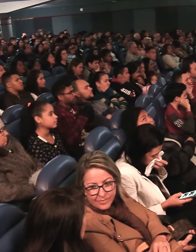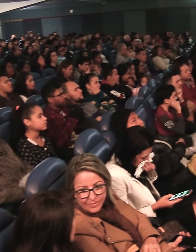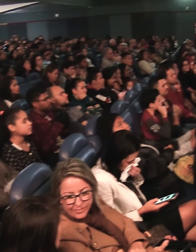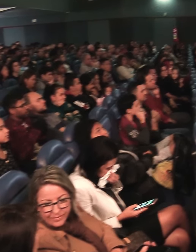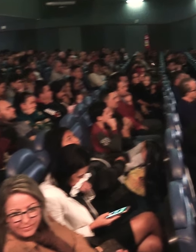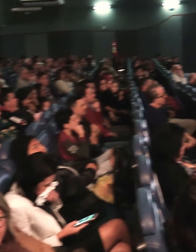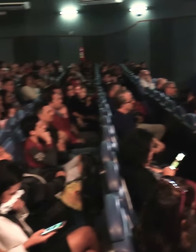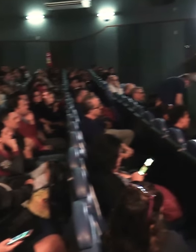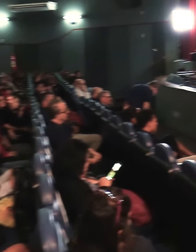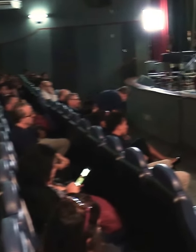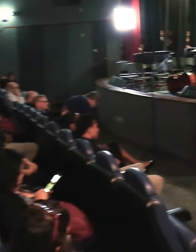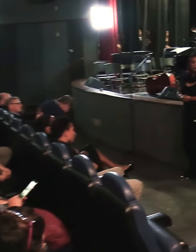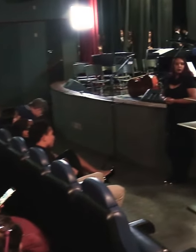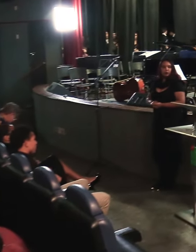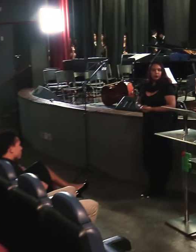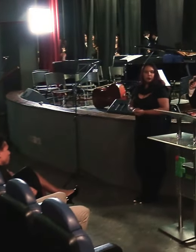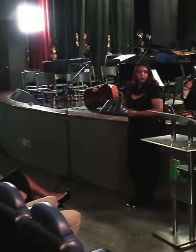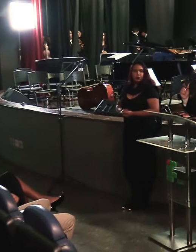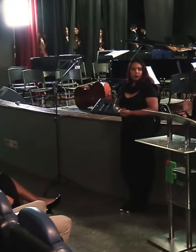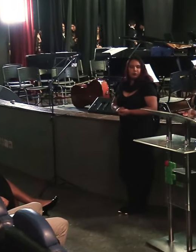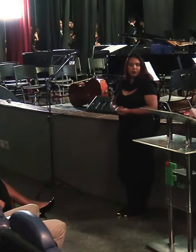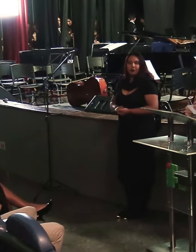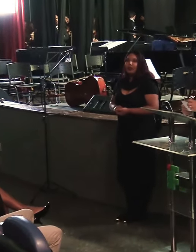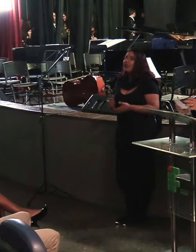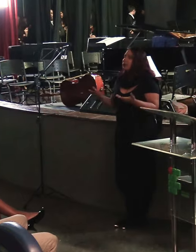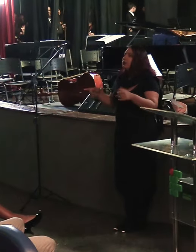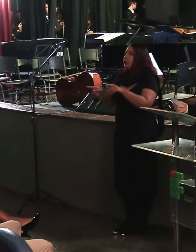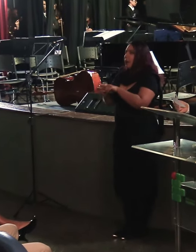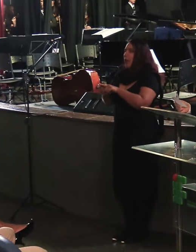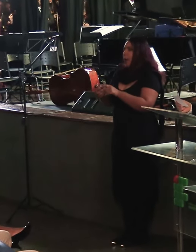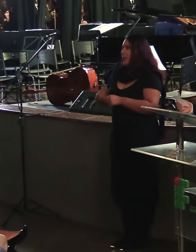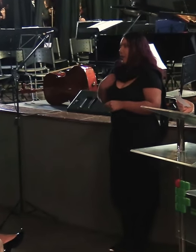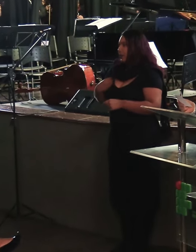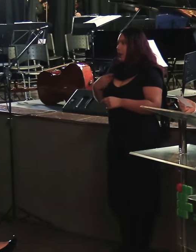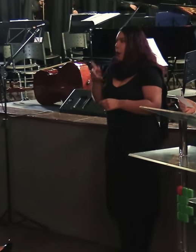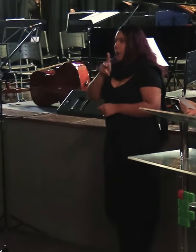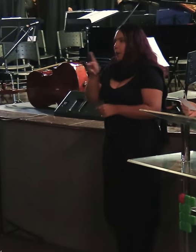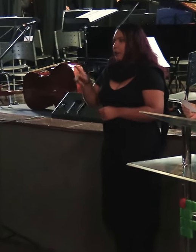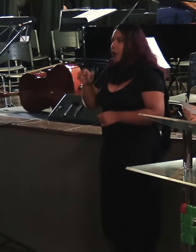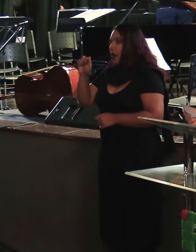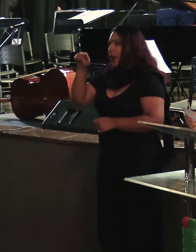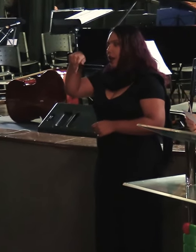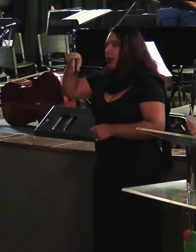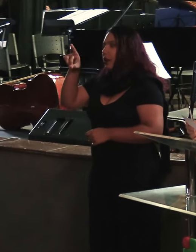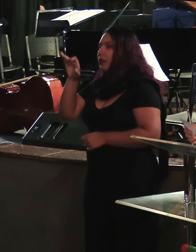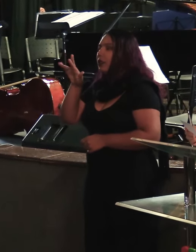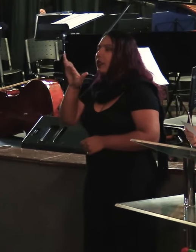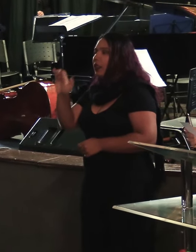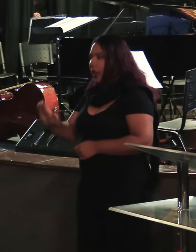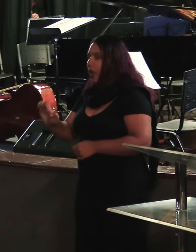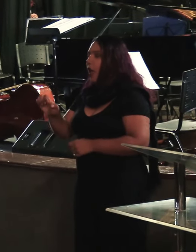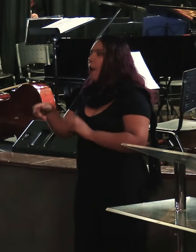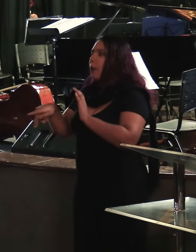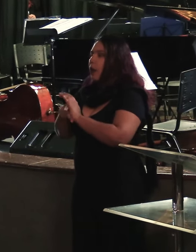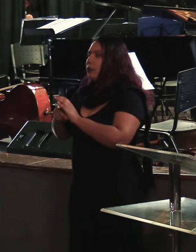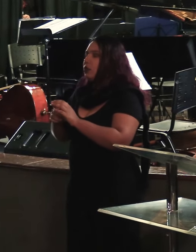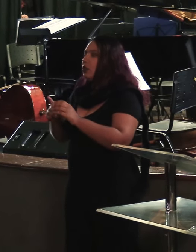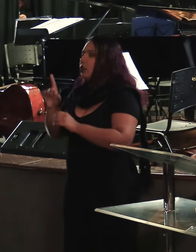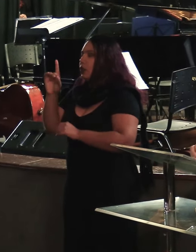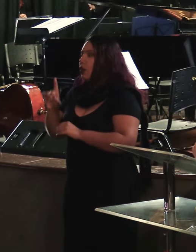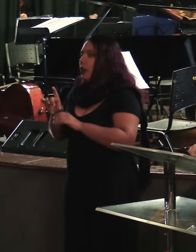Destaco também a presença do professor André Romero, pró-reitor de pesquisa e